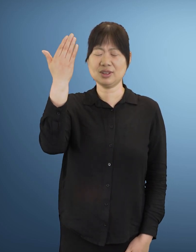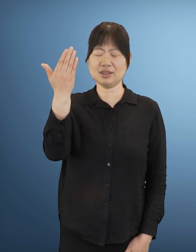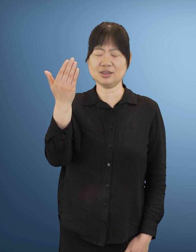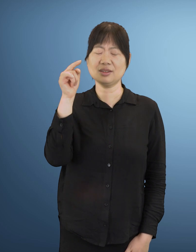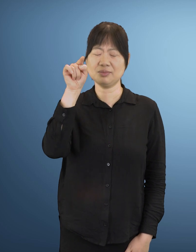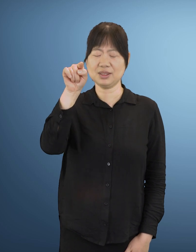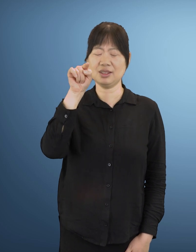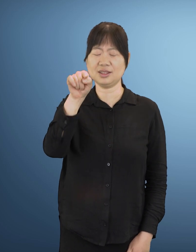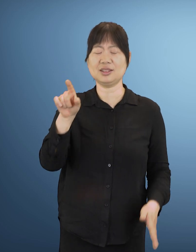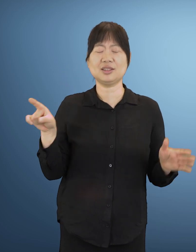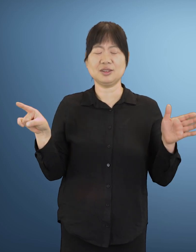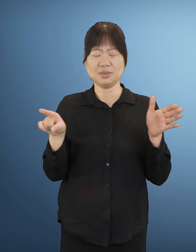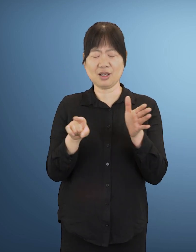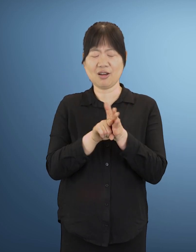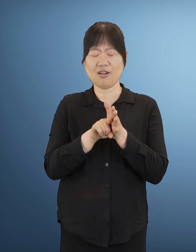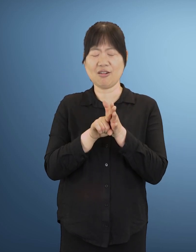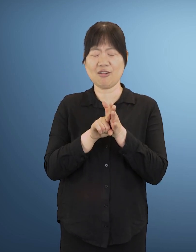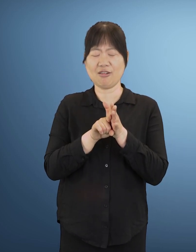그것을